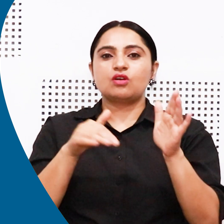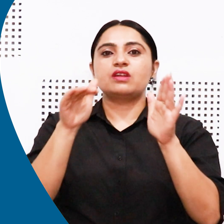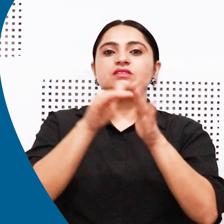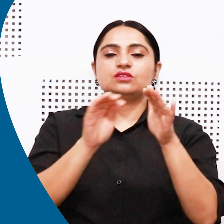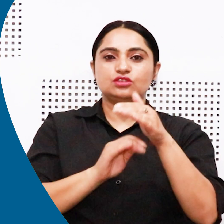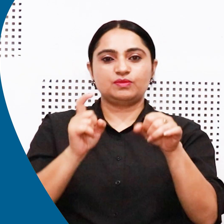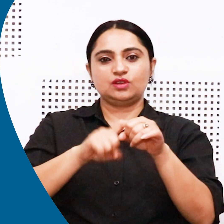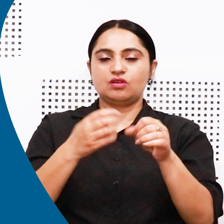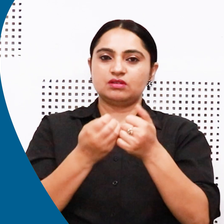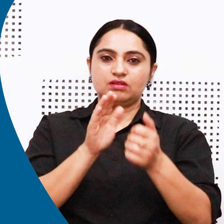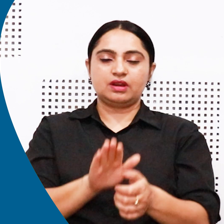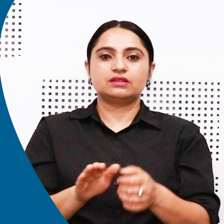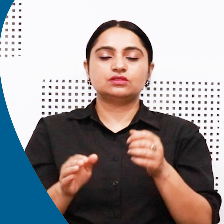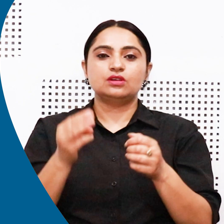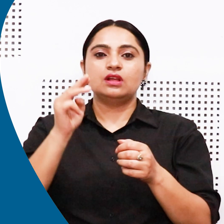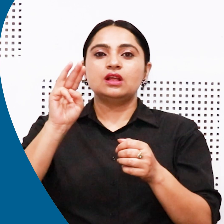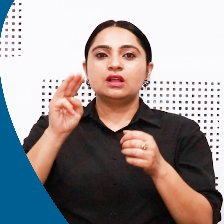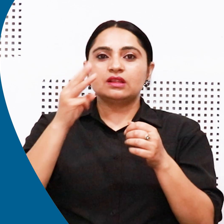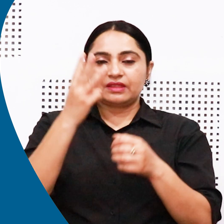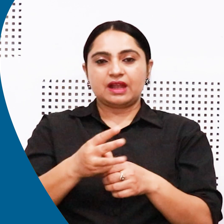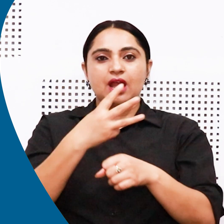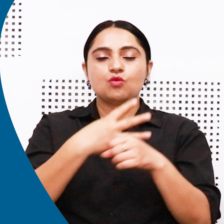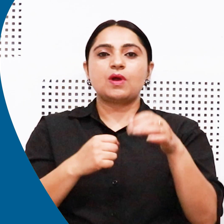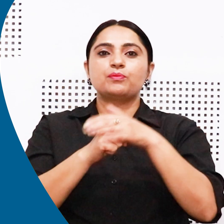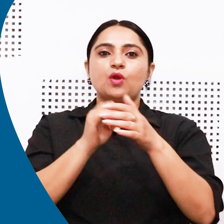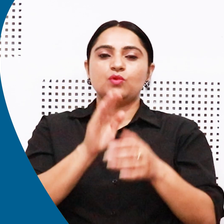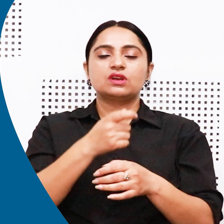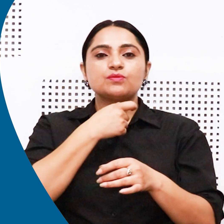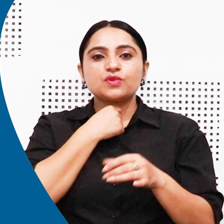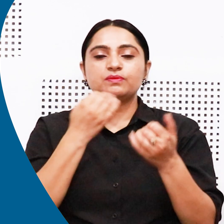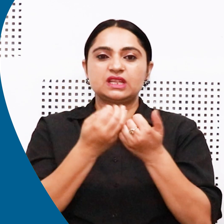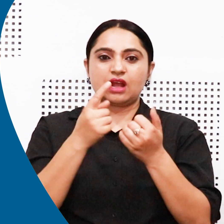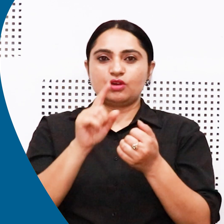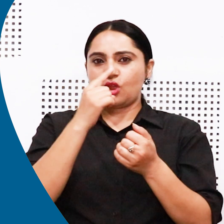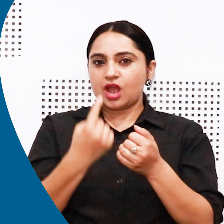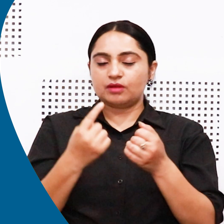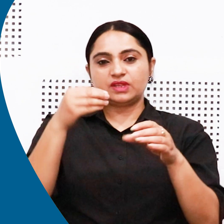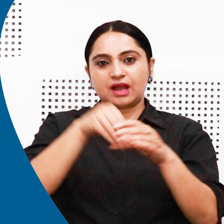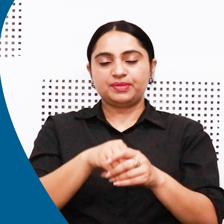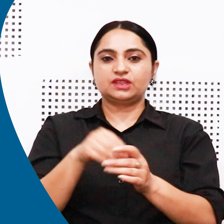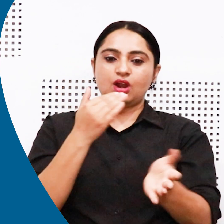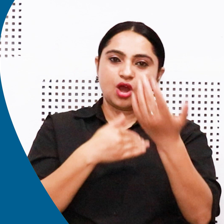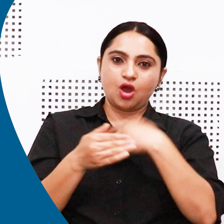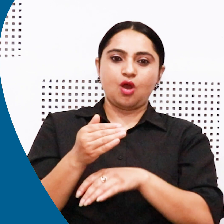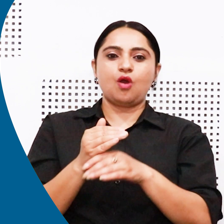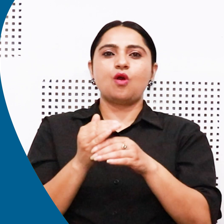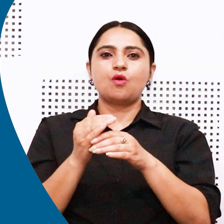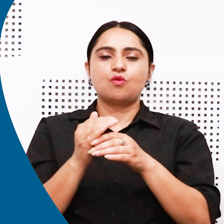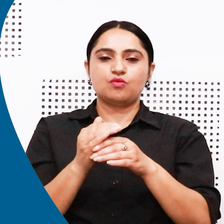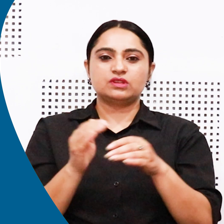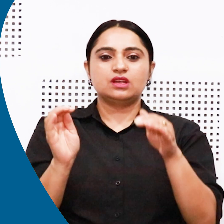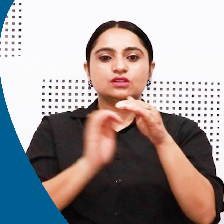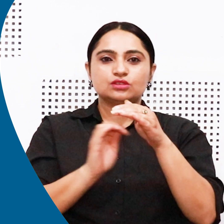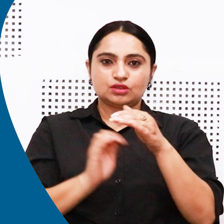गठन गरेका छौँ। मिथिला नगरपालिकाका उपप्रमुख सुनिता सिंह बुढाथोकीले प्रतिबद्धता जनाएको 1 हप्ता भित्रै अपाङ्गता प्रविधि समूह गठन भएको